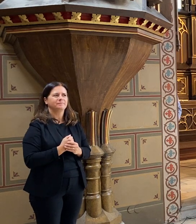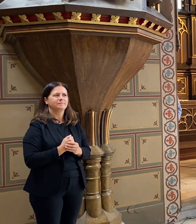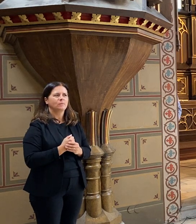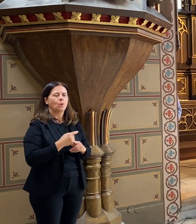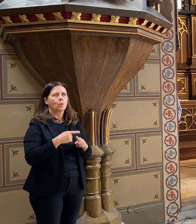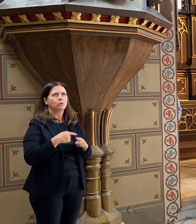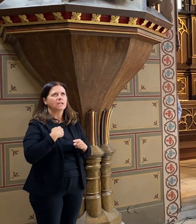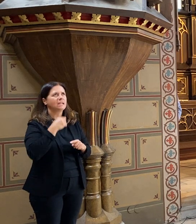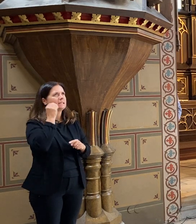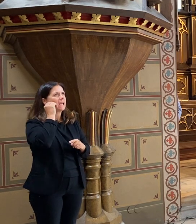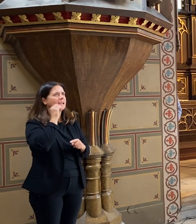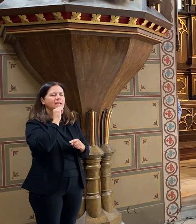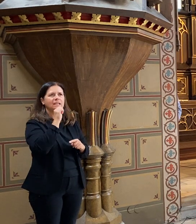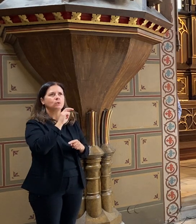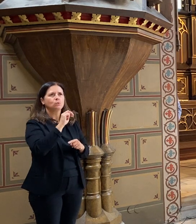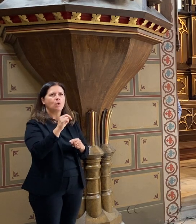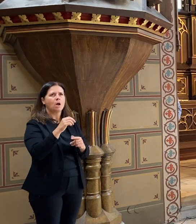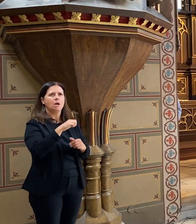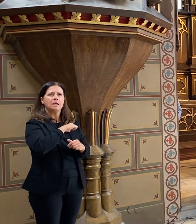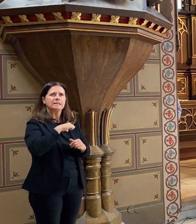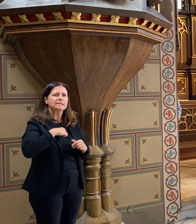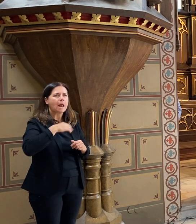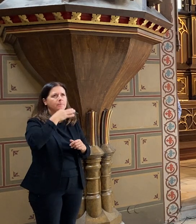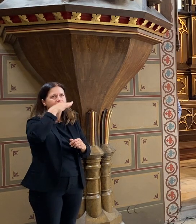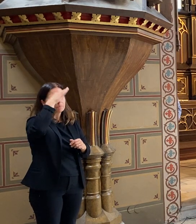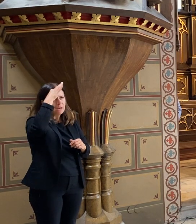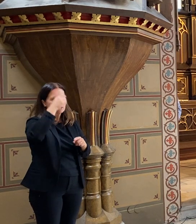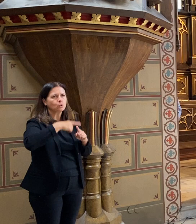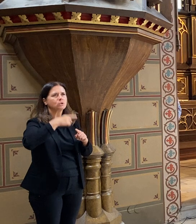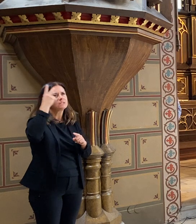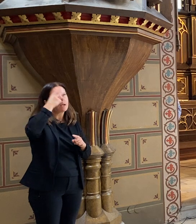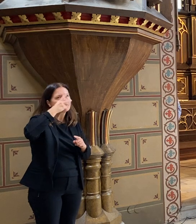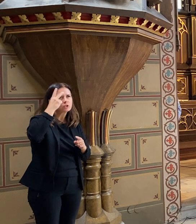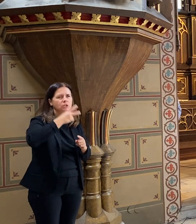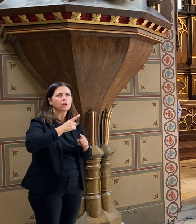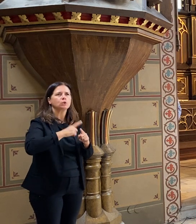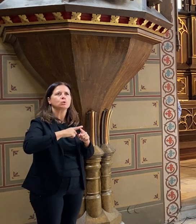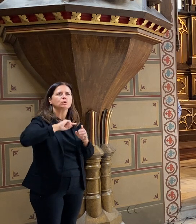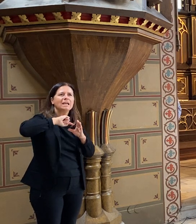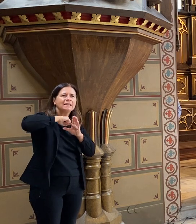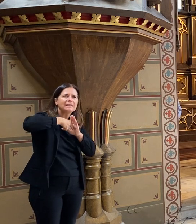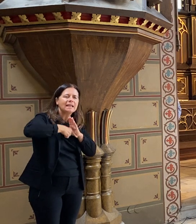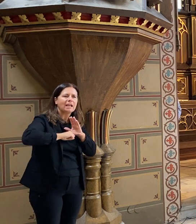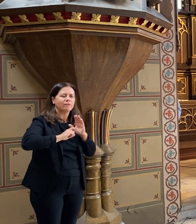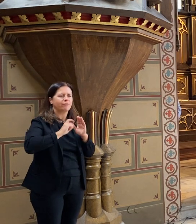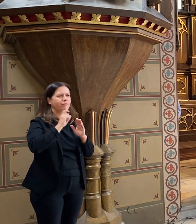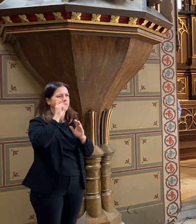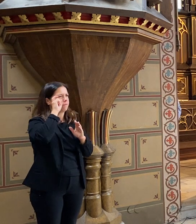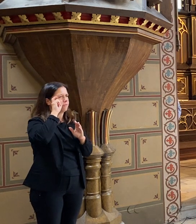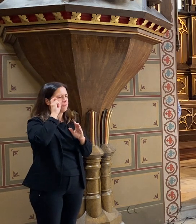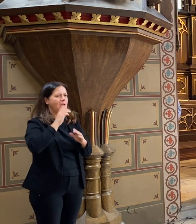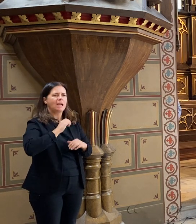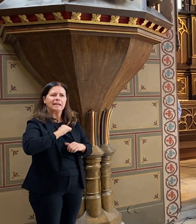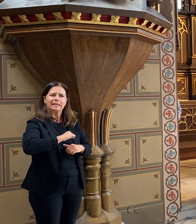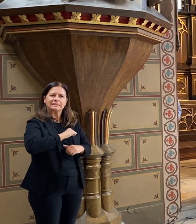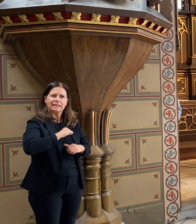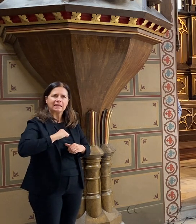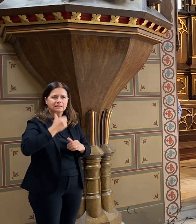Und ich denke nicht nur an diesem Selbstbild und diesem Selbstverständnis und diesem tiefen Hineinverankertsein in unser christliches